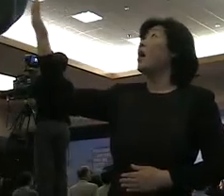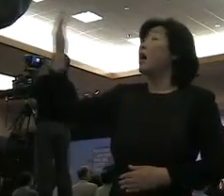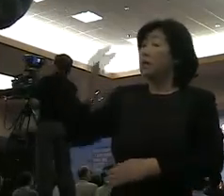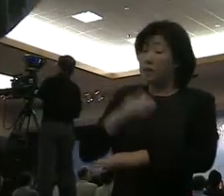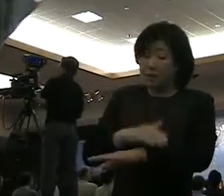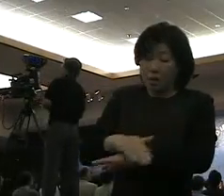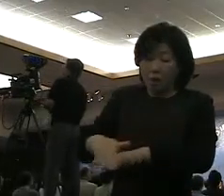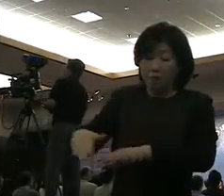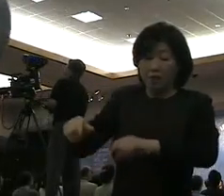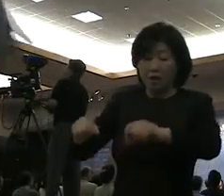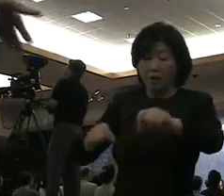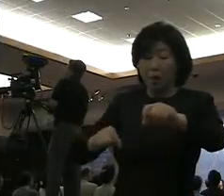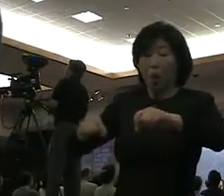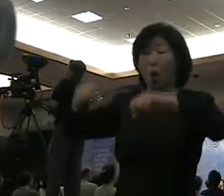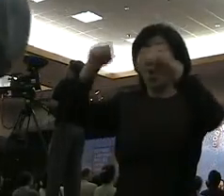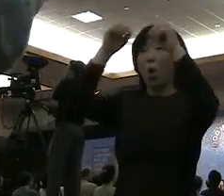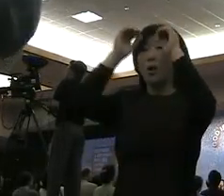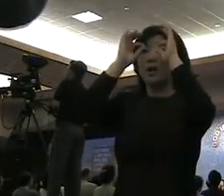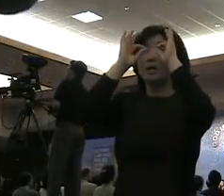그